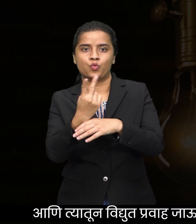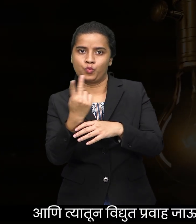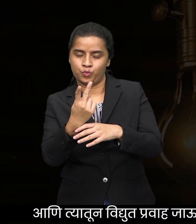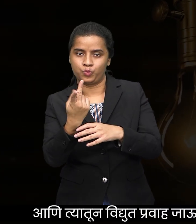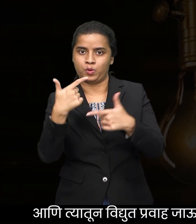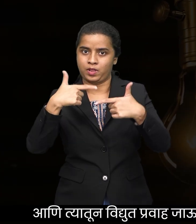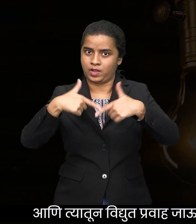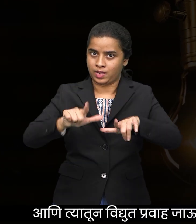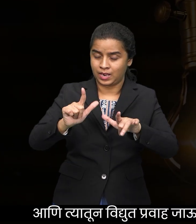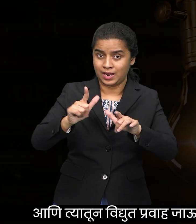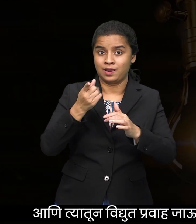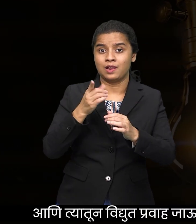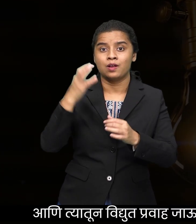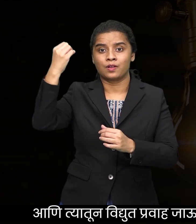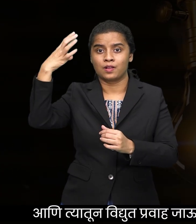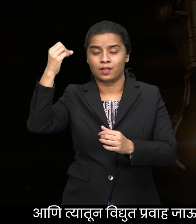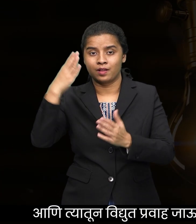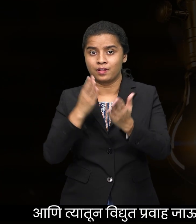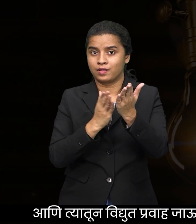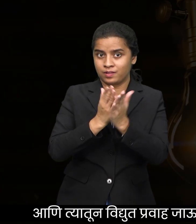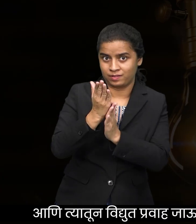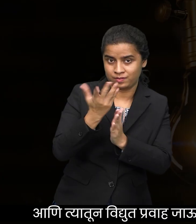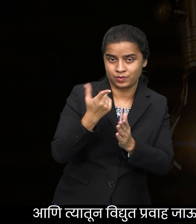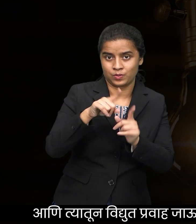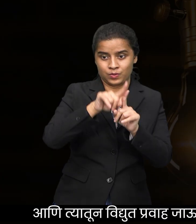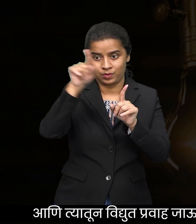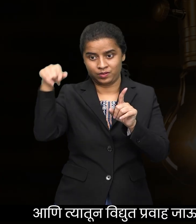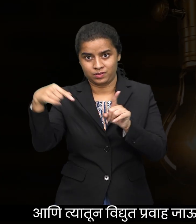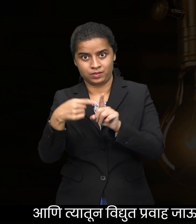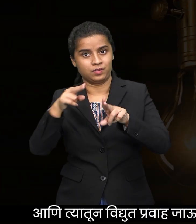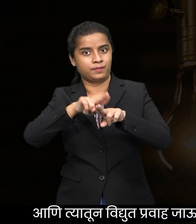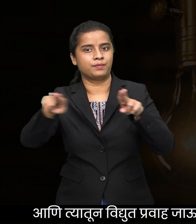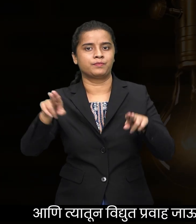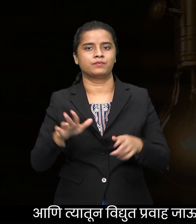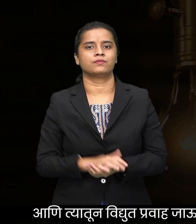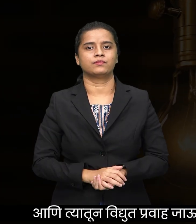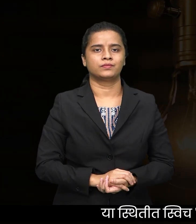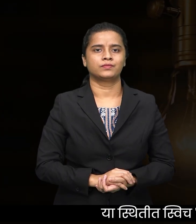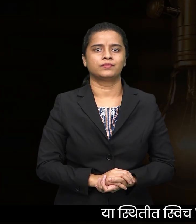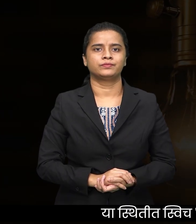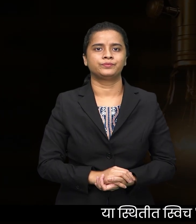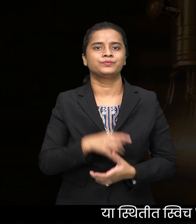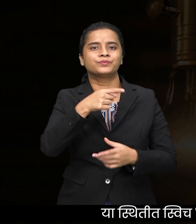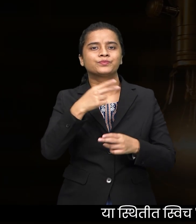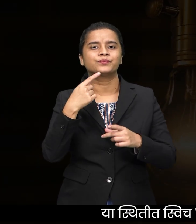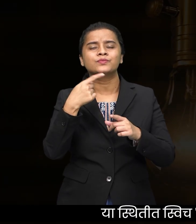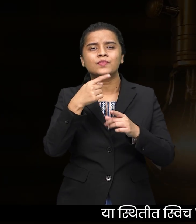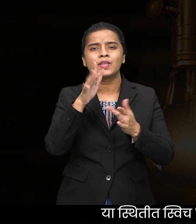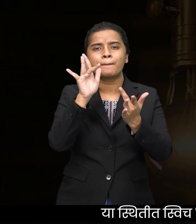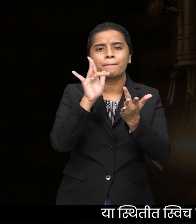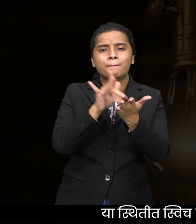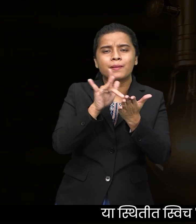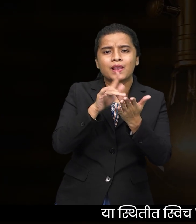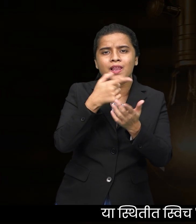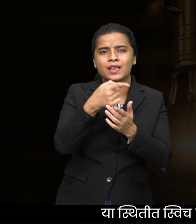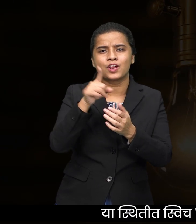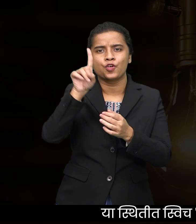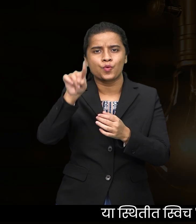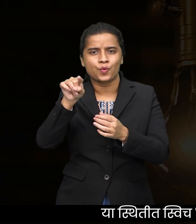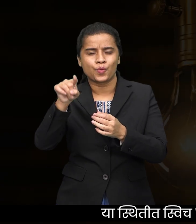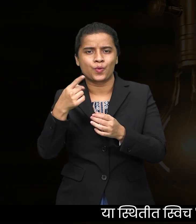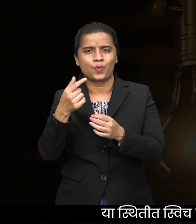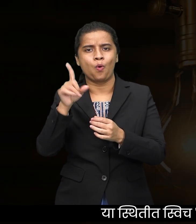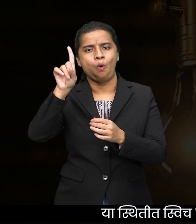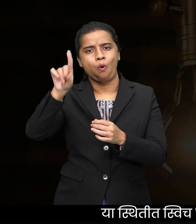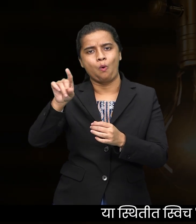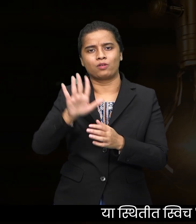आणि त्यातून विद्युत प्रवाह जाऊ दिला, ज्यामुळे सर्किट परिपथ पूर्ण झाले. या स्थितीत स्विच चालू असल्याचे म्हटले